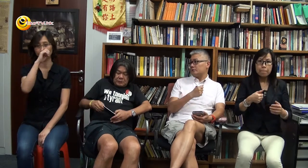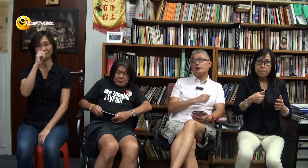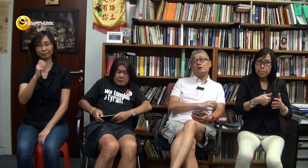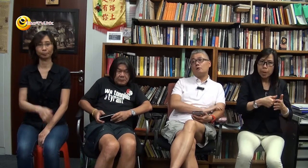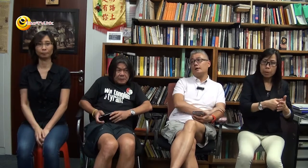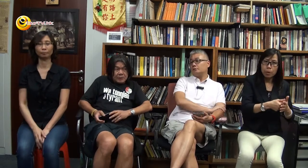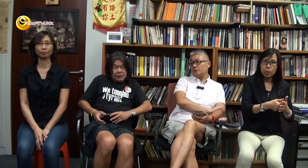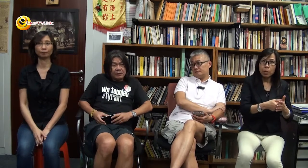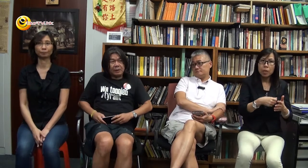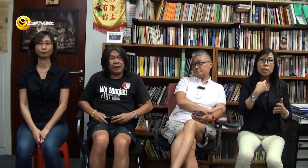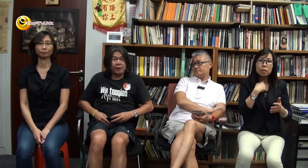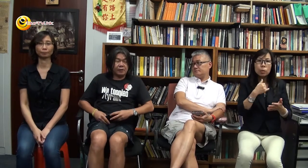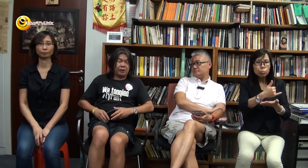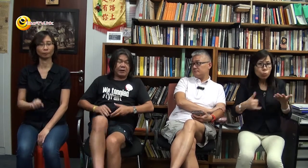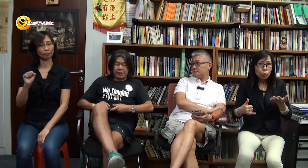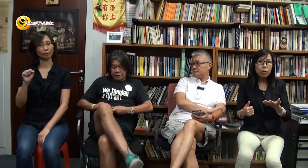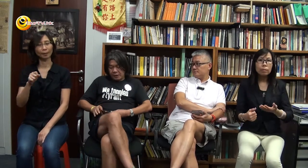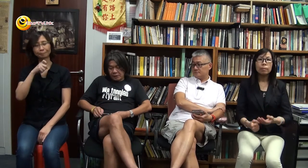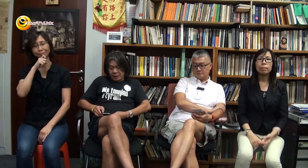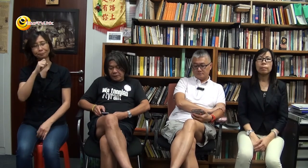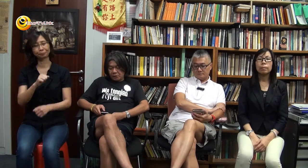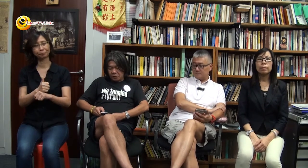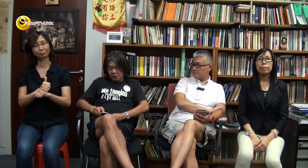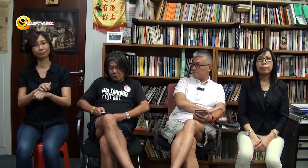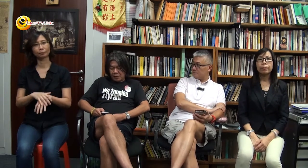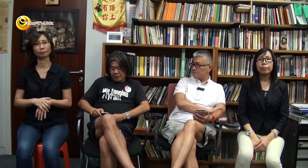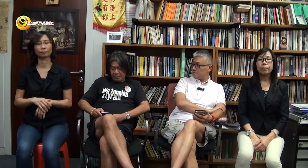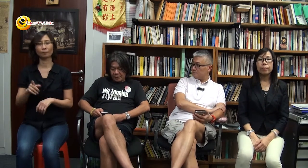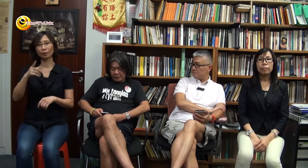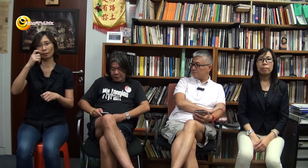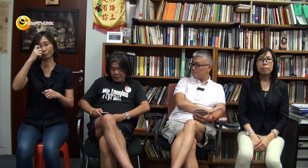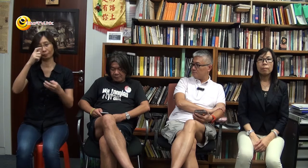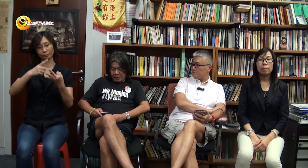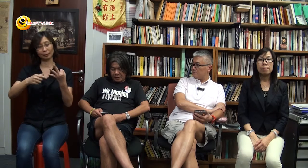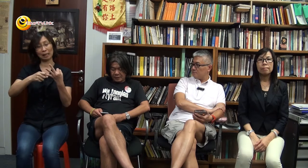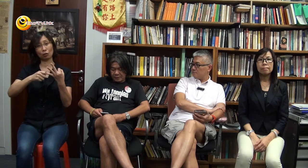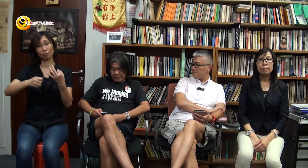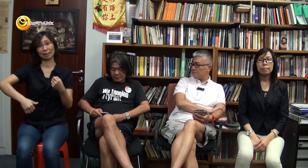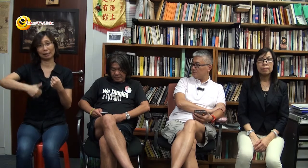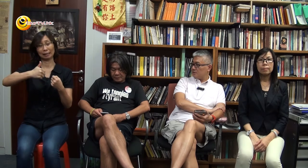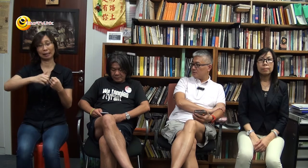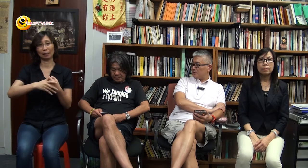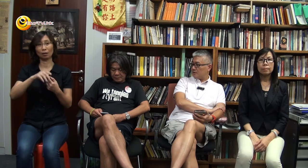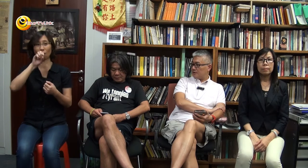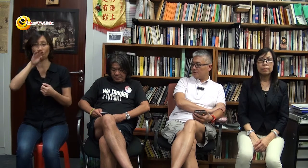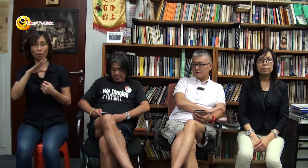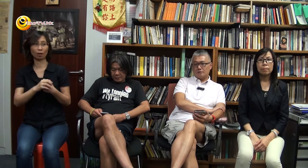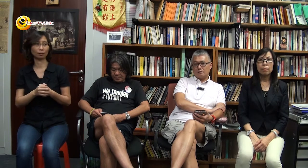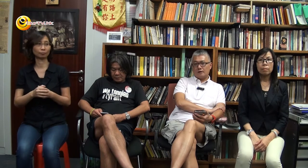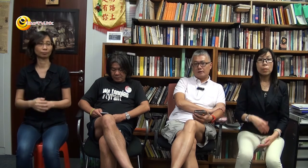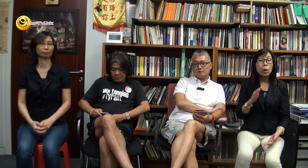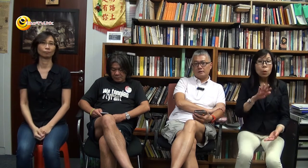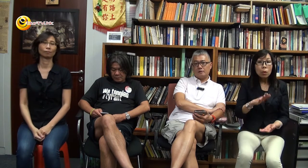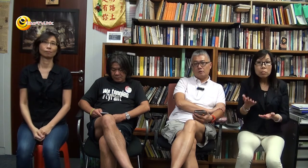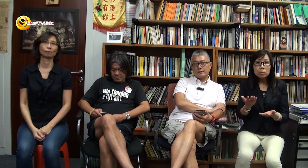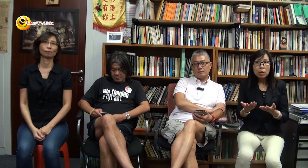休咧，亦都有一個可能喎。 係呢個可能即係阿曾老師都講過啦，又俾人哋逼啦。 係啊，或者如果